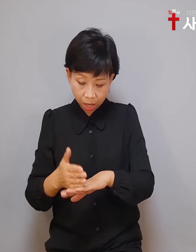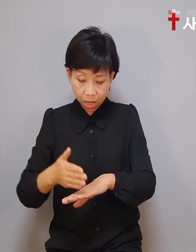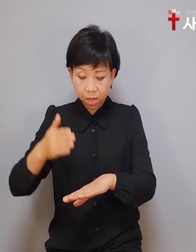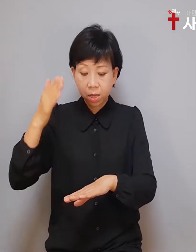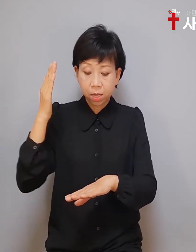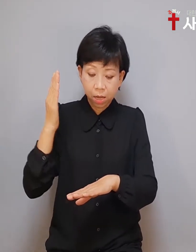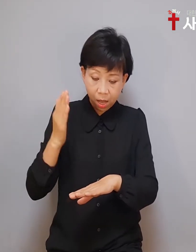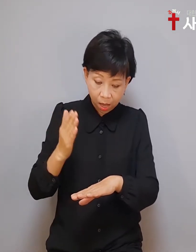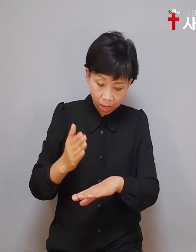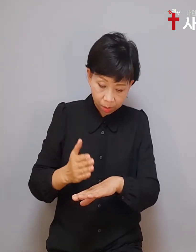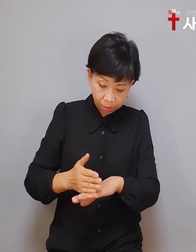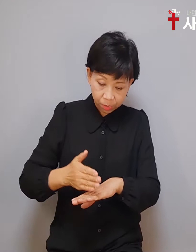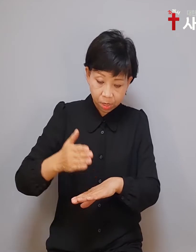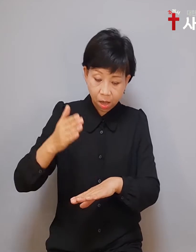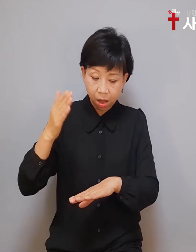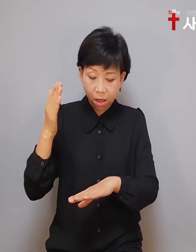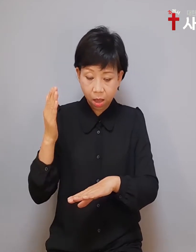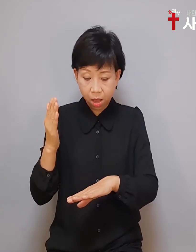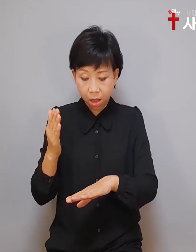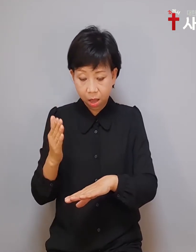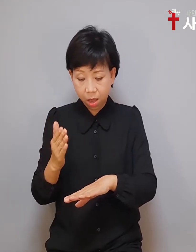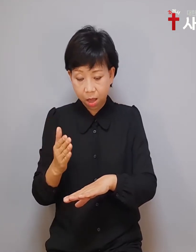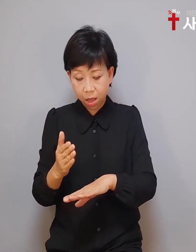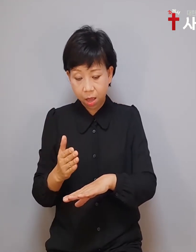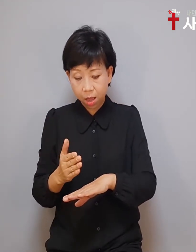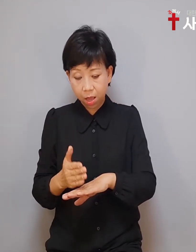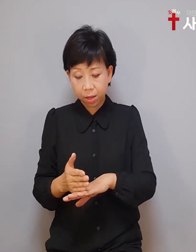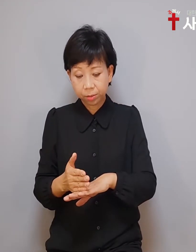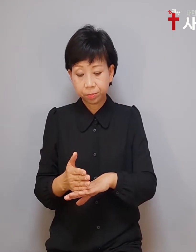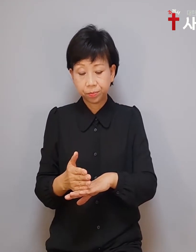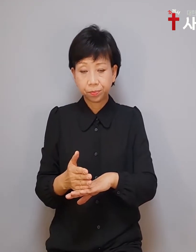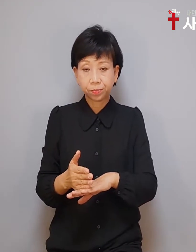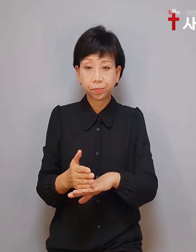감사. 내 마음속에 있는,